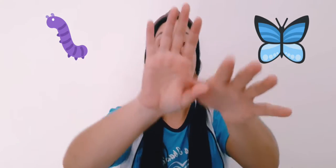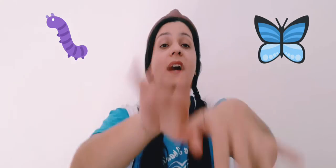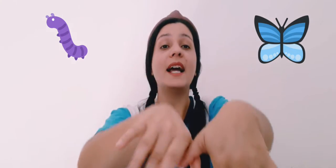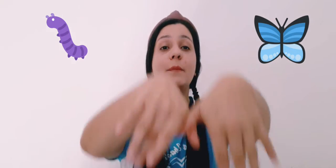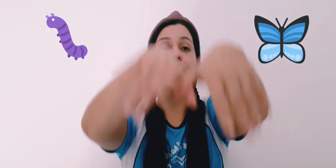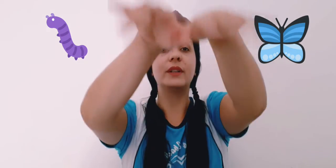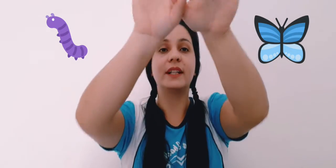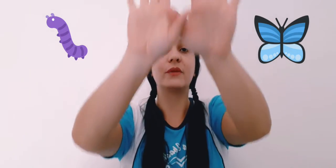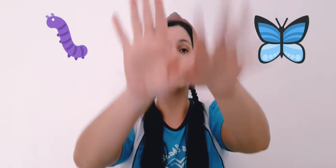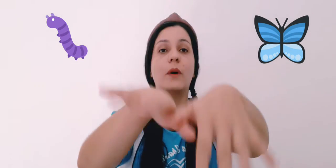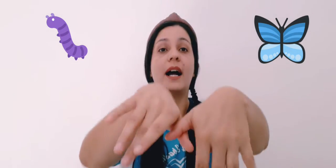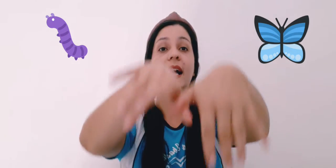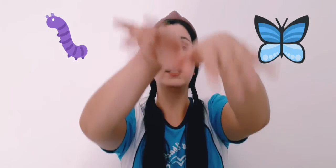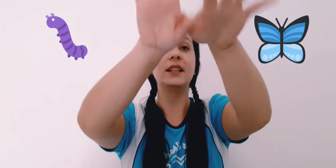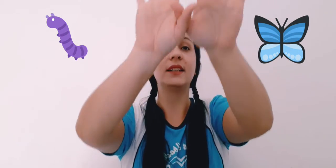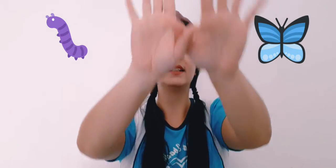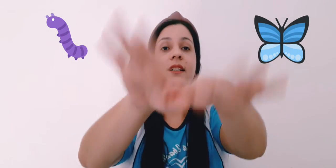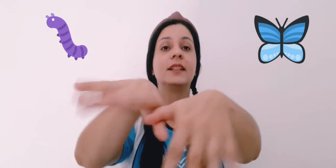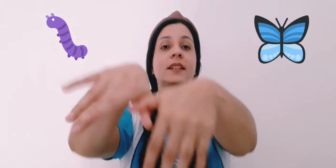vai poder voar